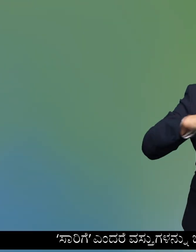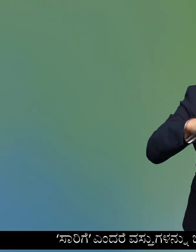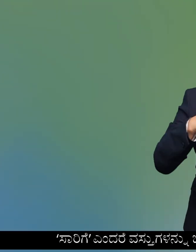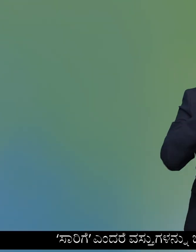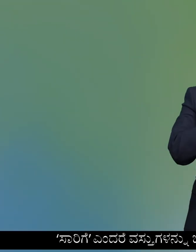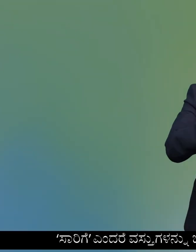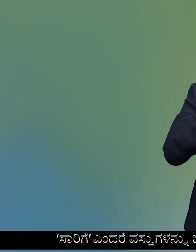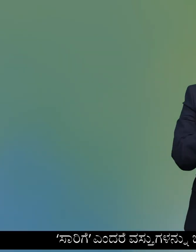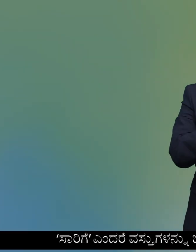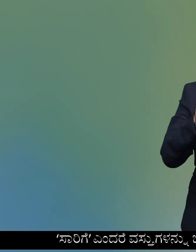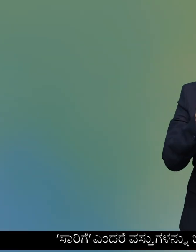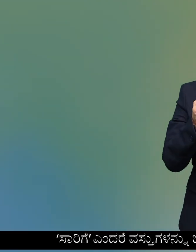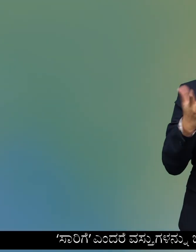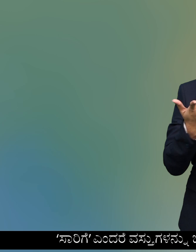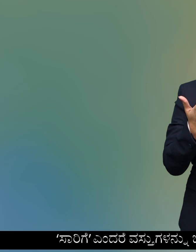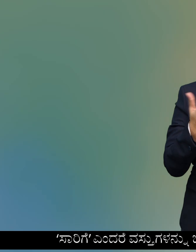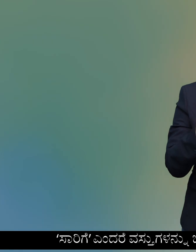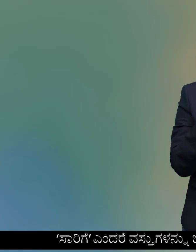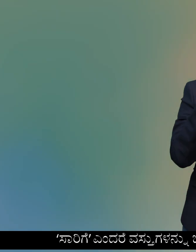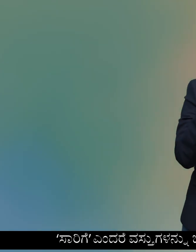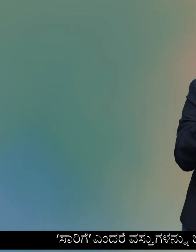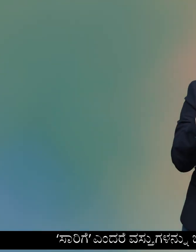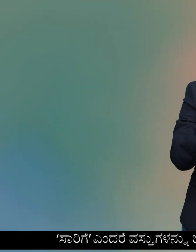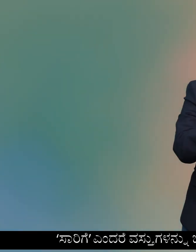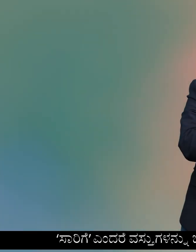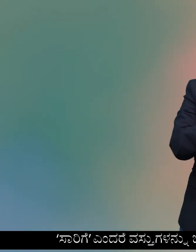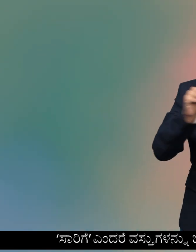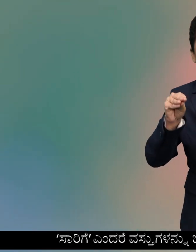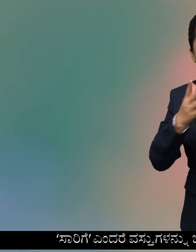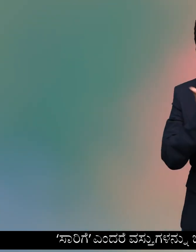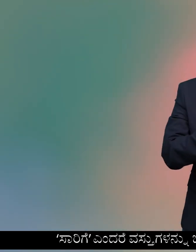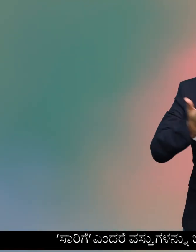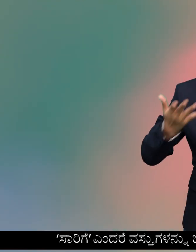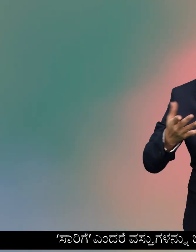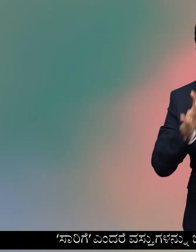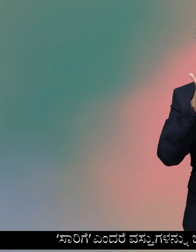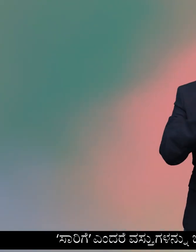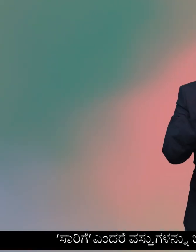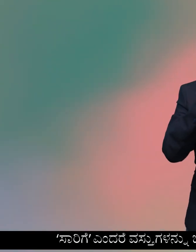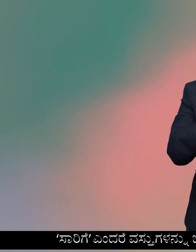ಸಾರಿಗೆ ಎಂದರೆ ವಸ್ತುಗಳನ್ನು ಒಂದು ಸ್ಥಳದಿಂದ ಇನ್ನೊಂದು ಸ್ಥಳಕ್ಕೆ ಒಯ್ಯುವುದು.